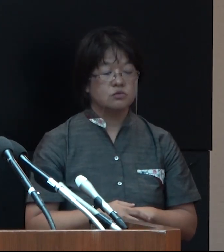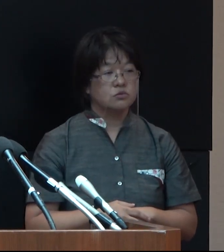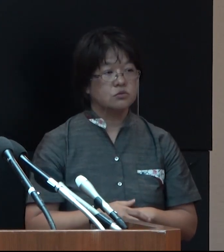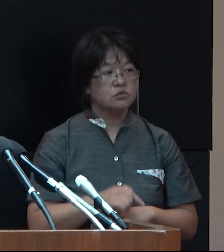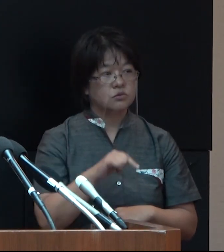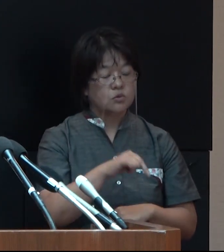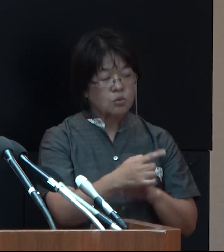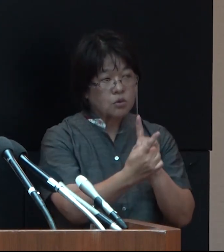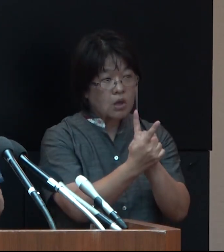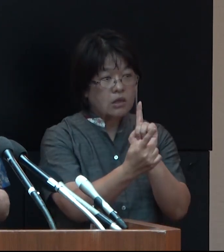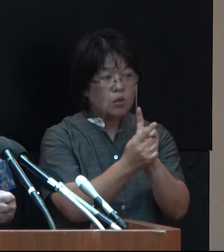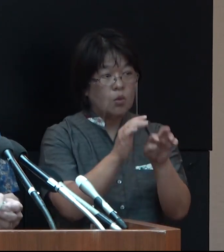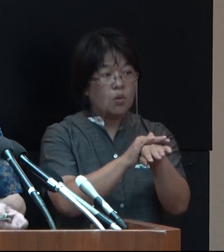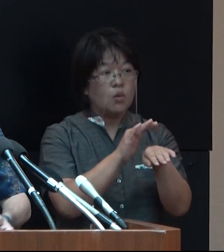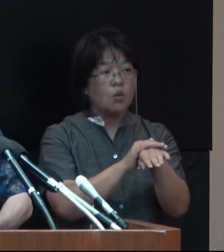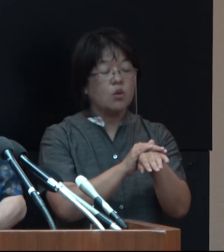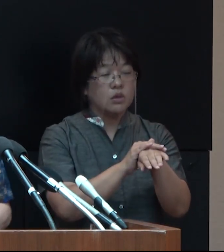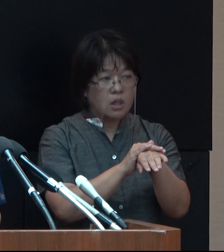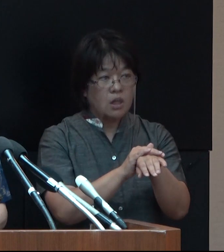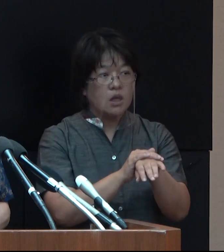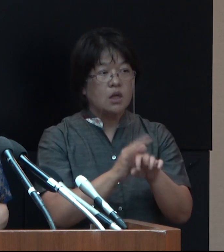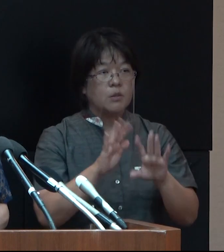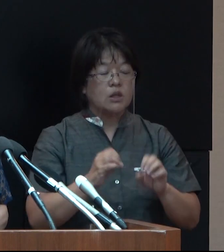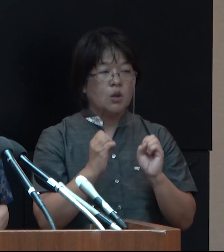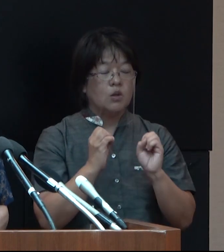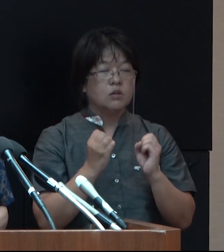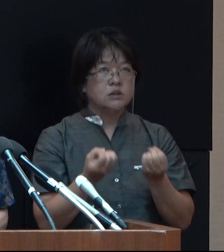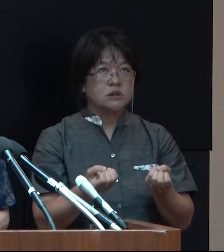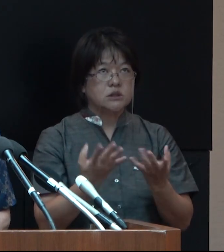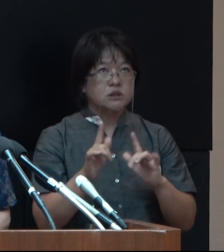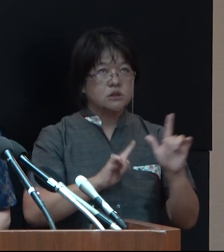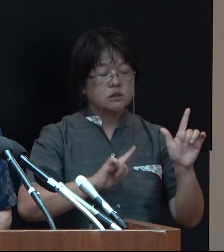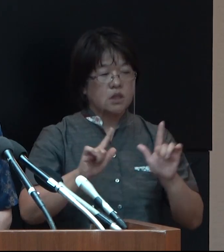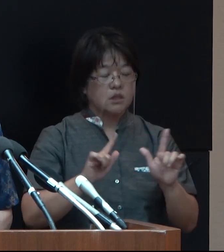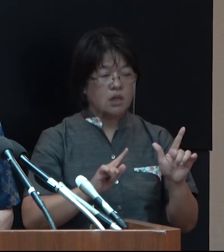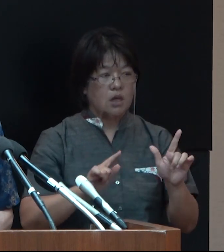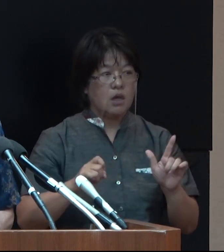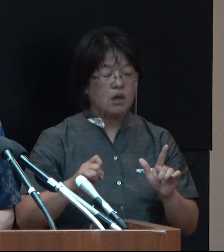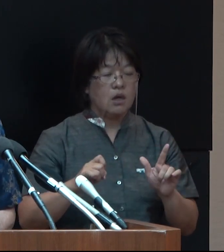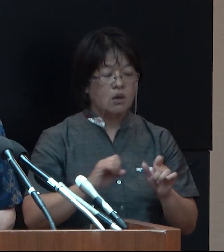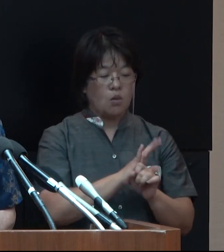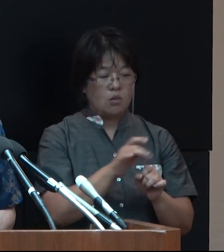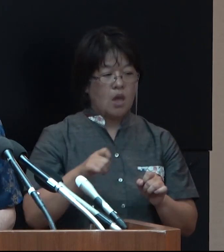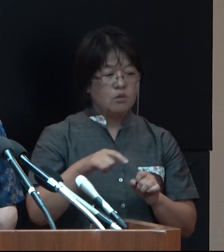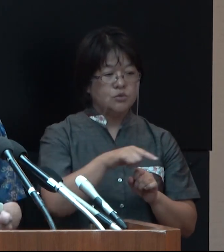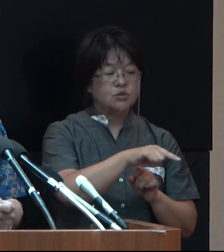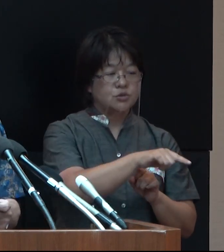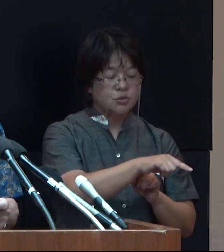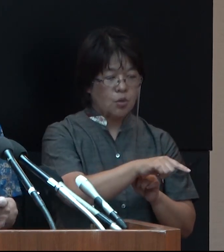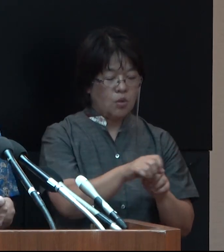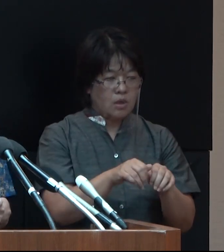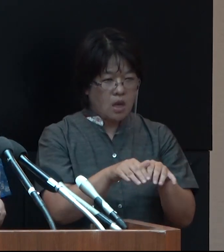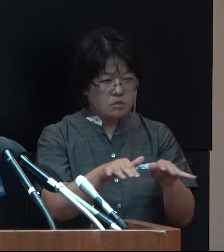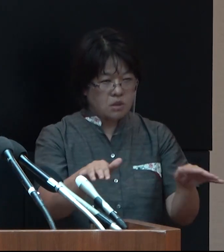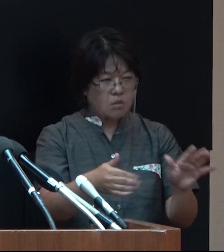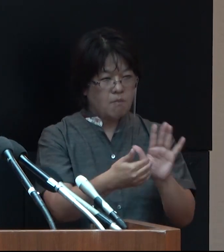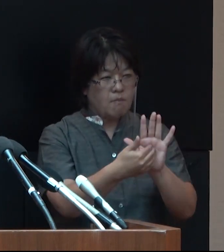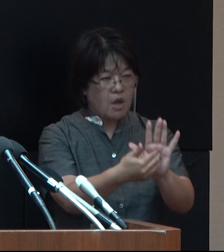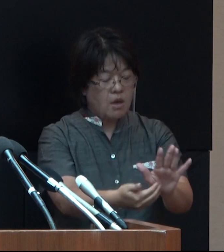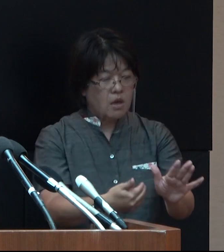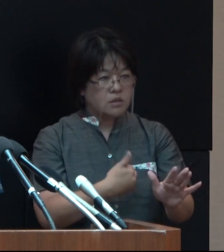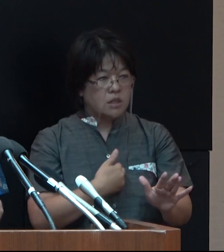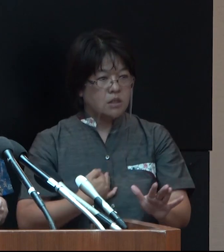対応で、現在の新型コロナウイルスの感染拡大をとどめられる、抑えられるという判断から